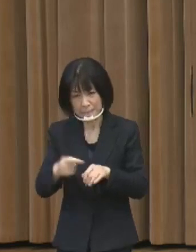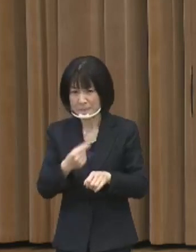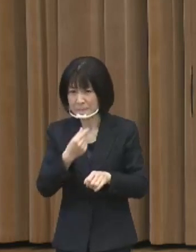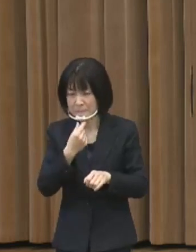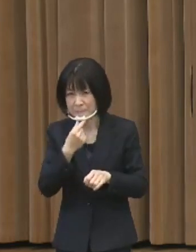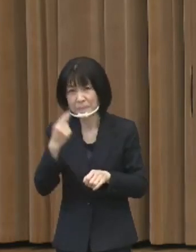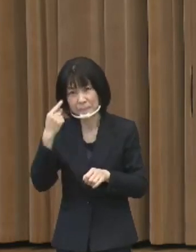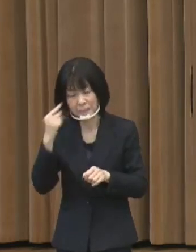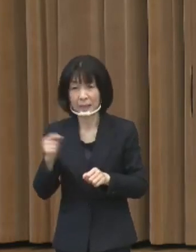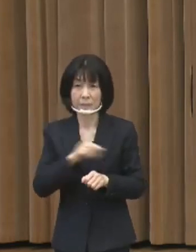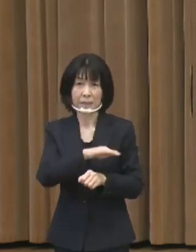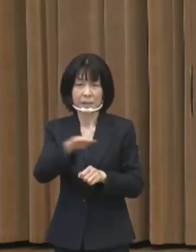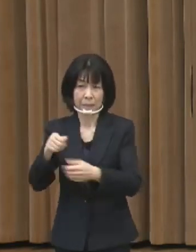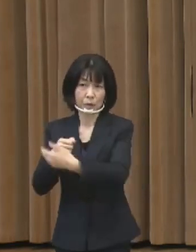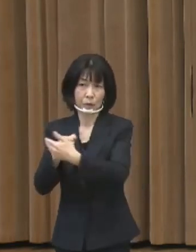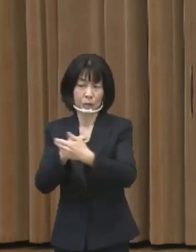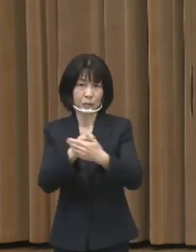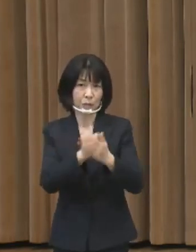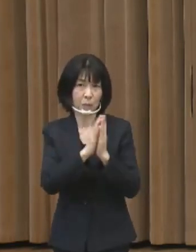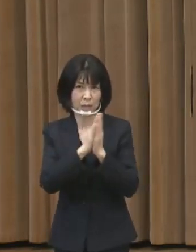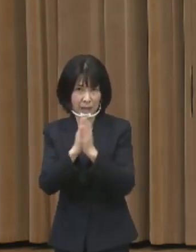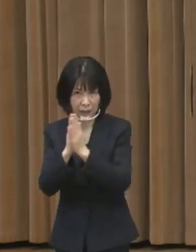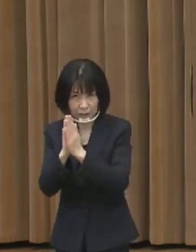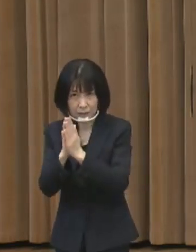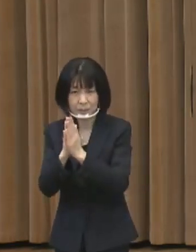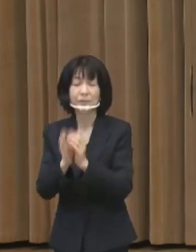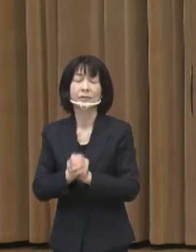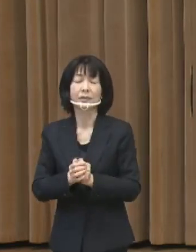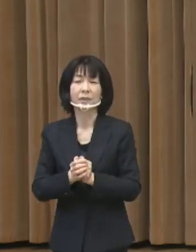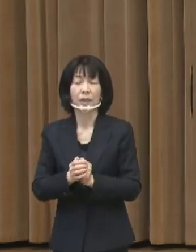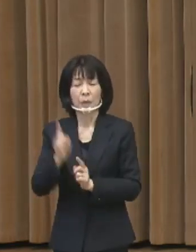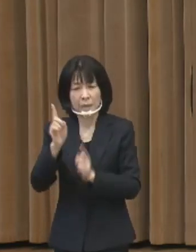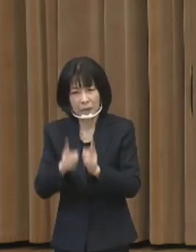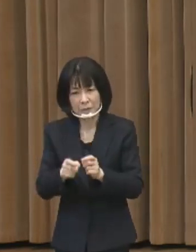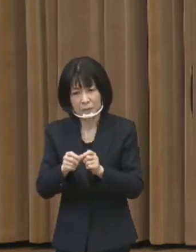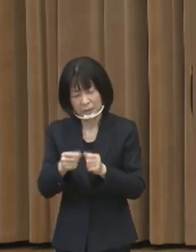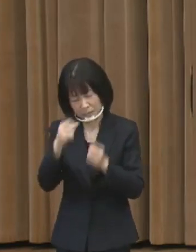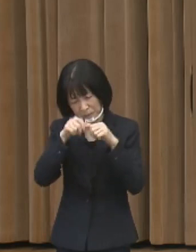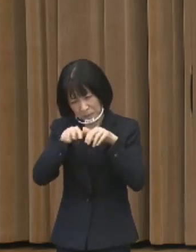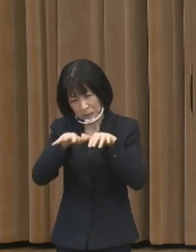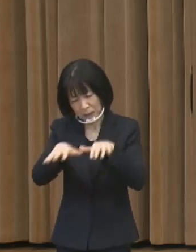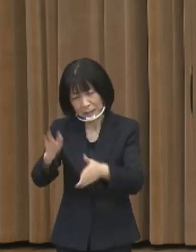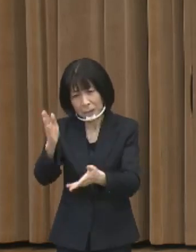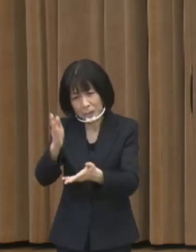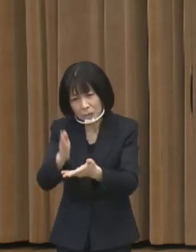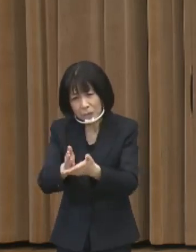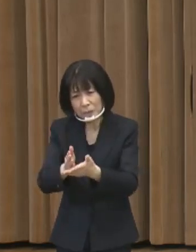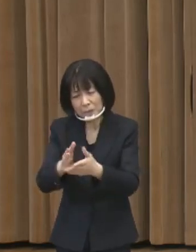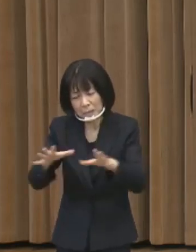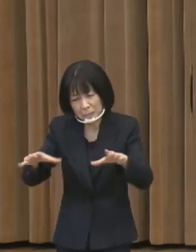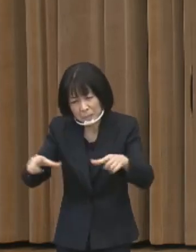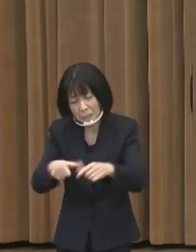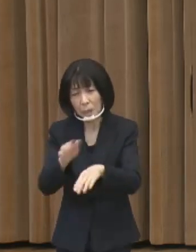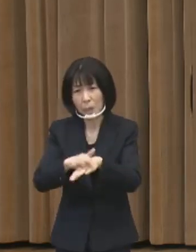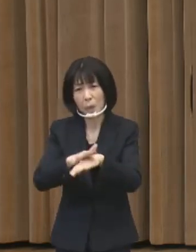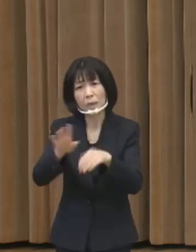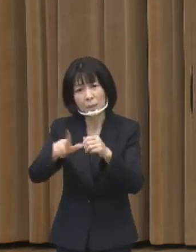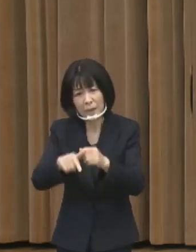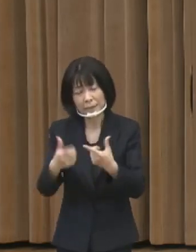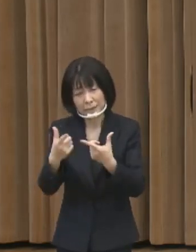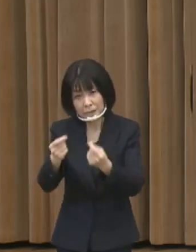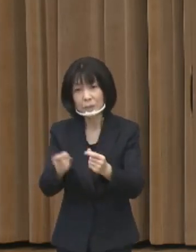皆様にご協力をいただいて、なんとか感染の拡大を防ぐ術があるのであれば、それをしっかり